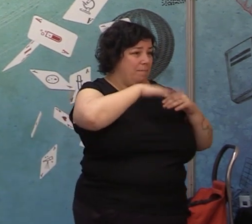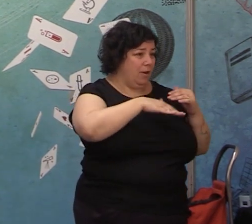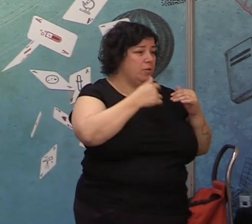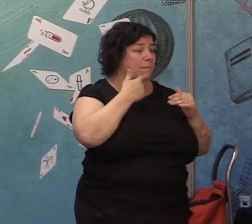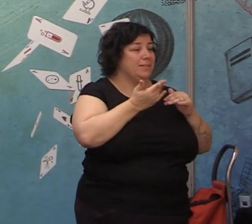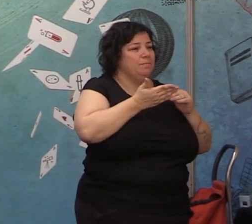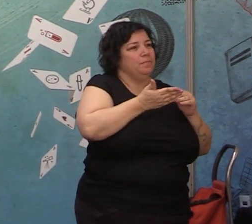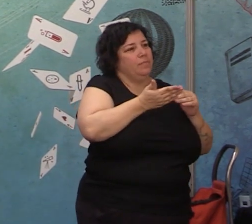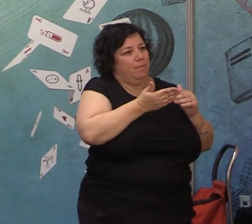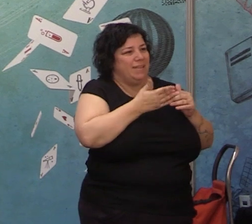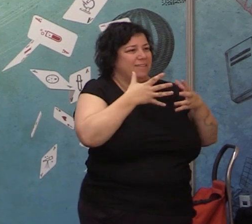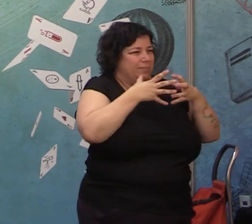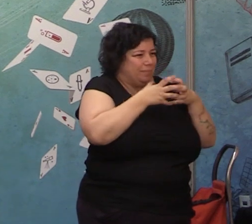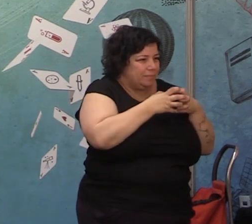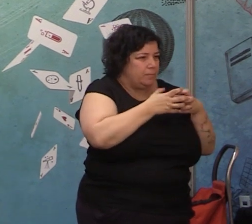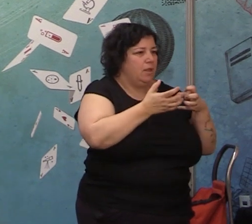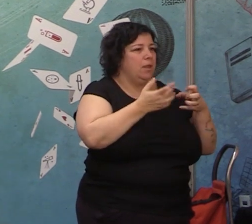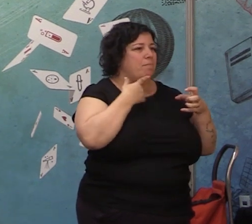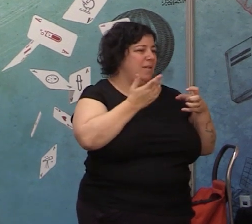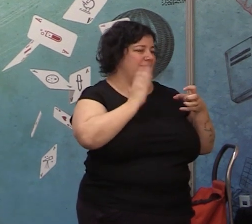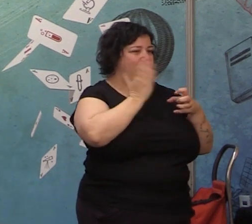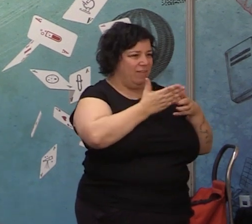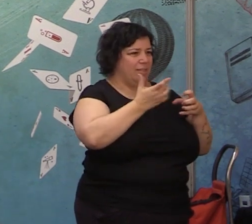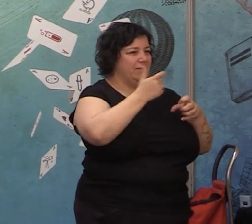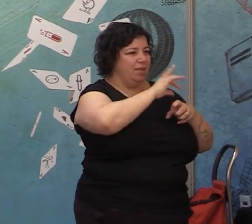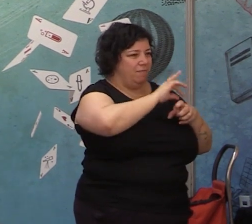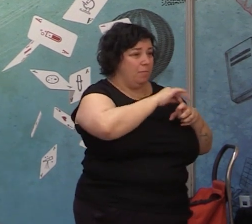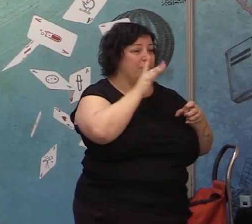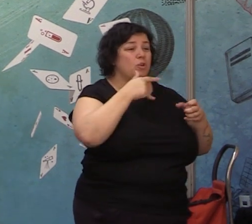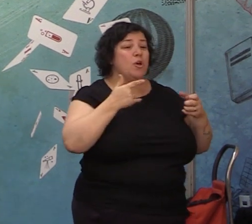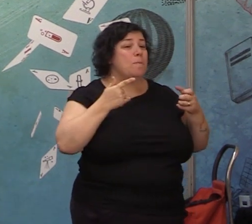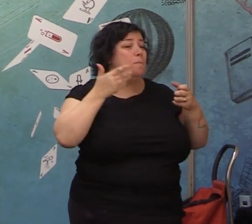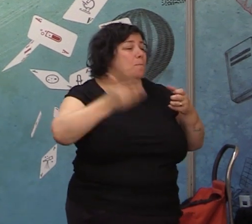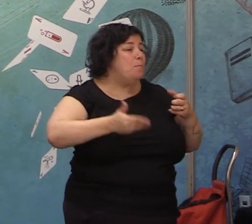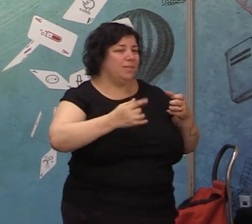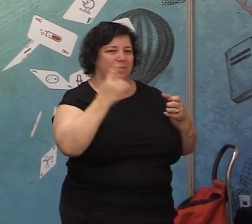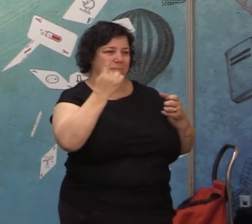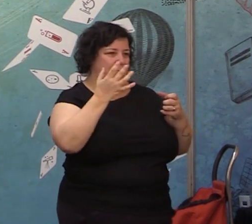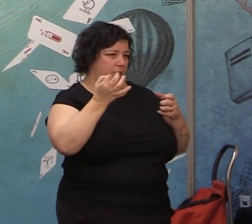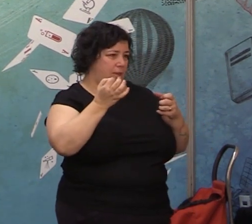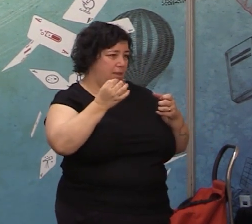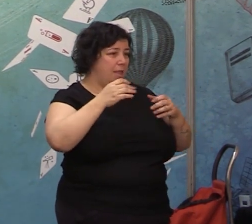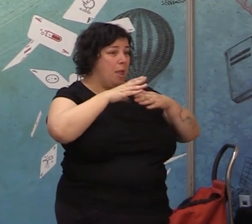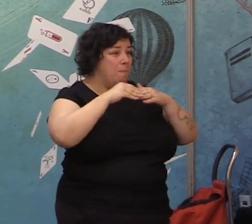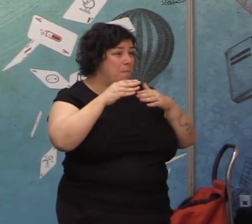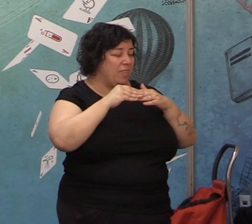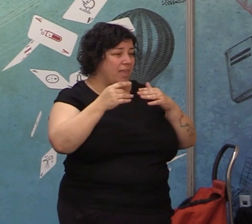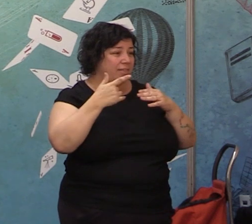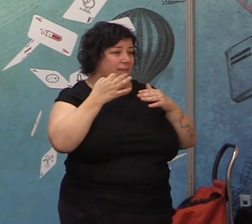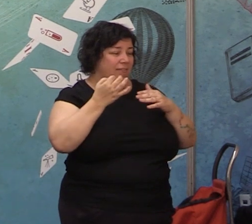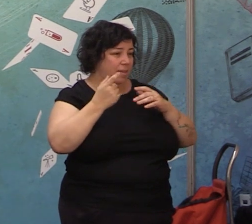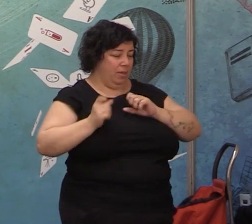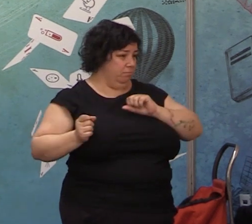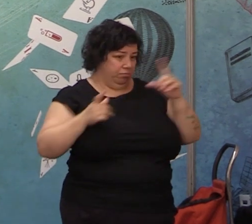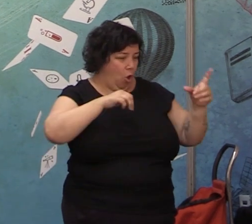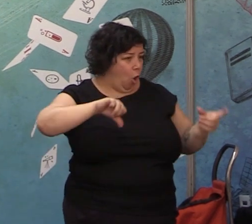tocado se va a quedar el corazón conforme pasa ese tiempo. Por eso es súper importante, primero, que el paciente haga contacto